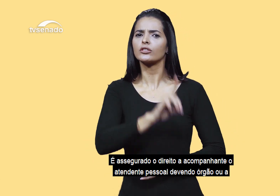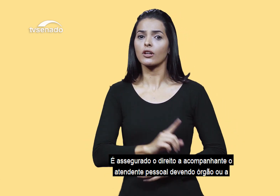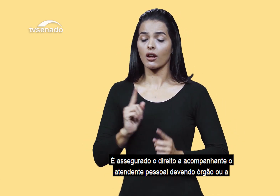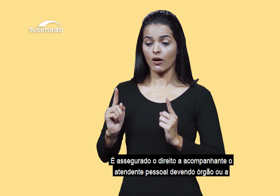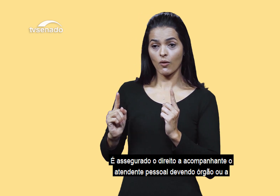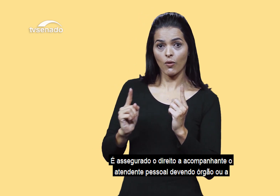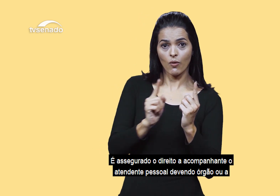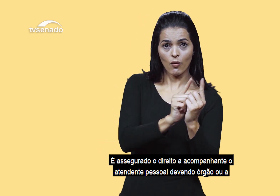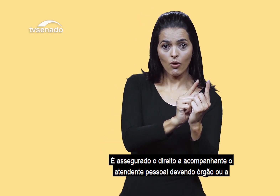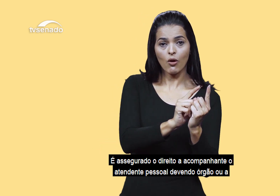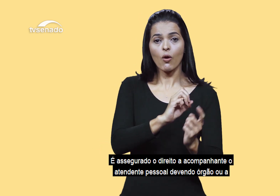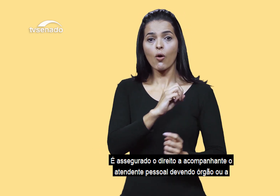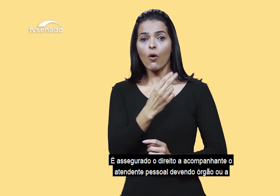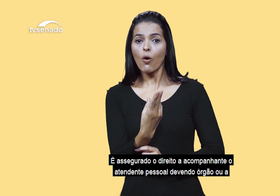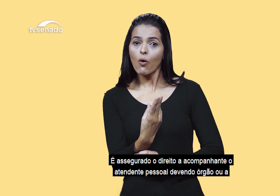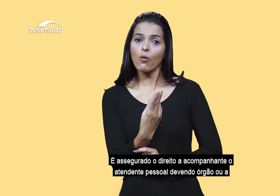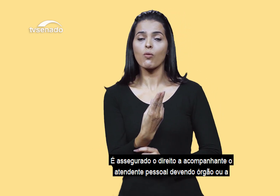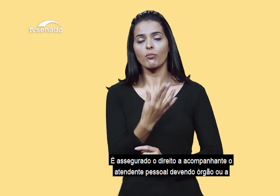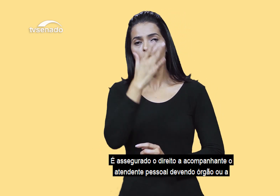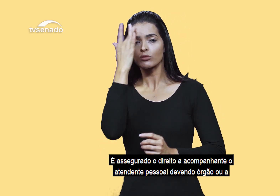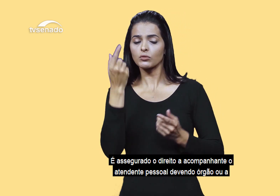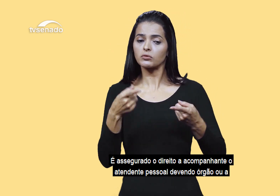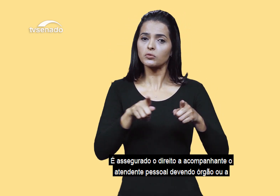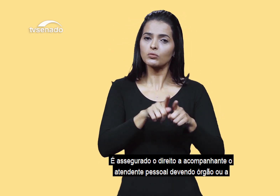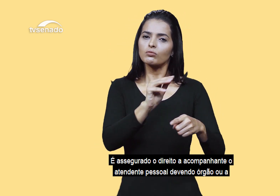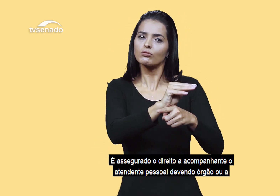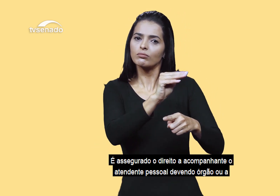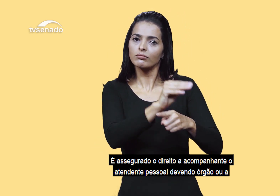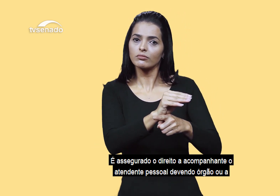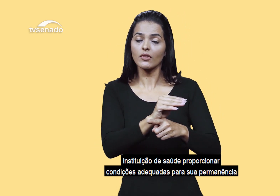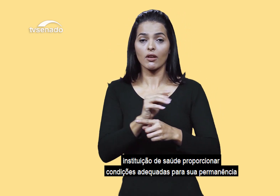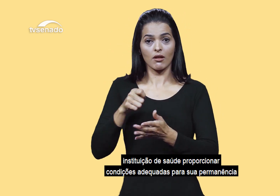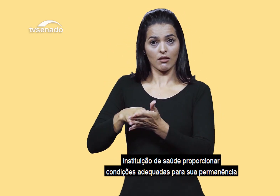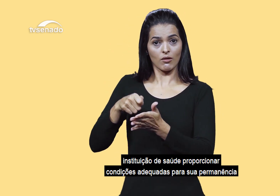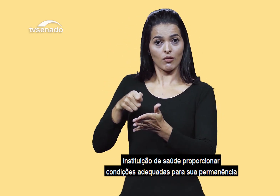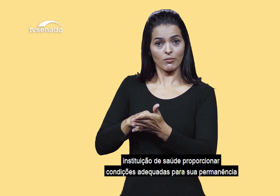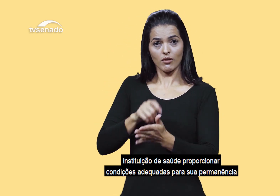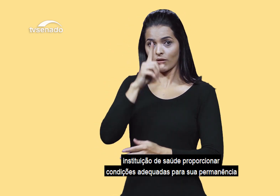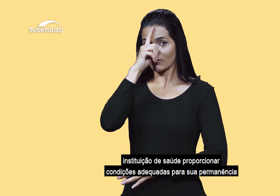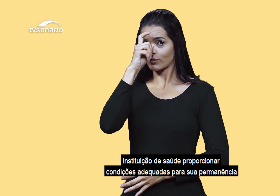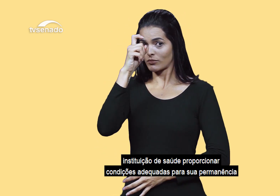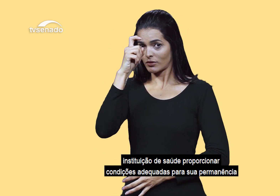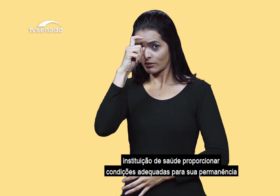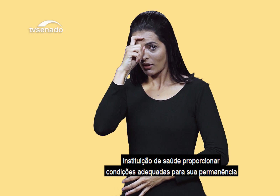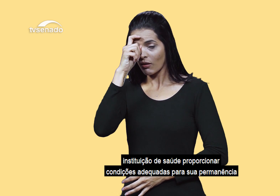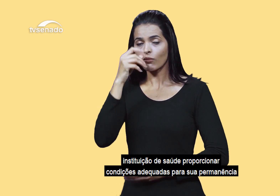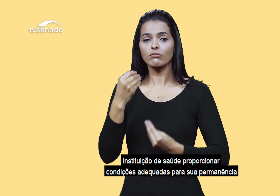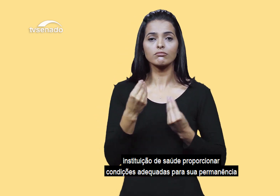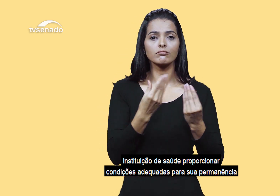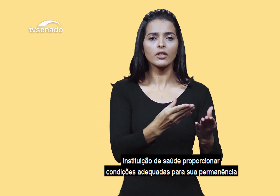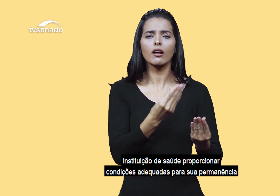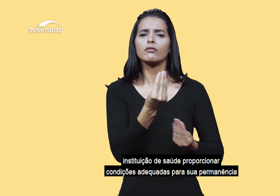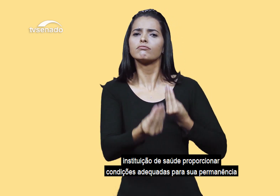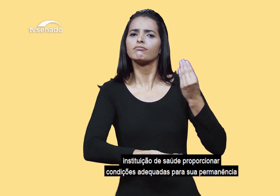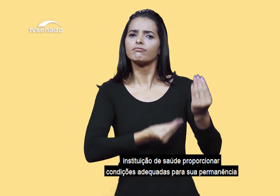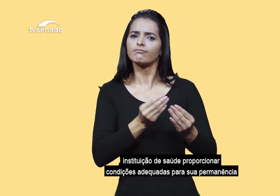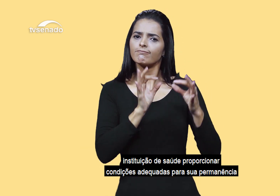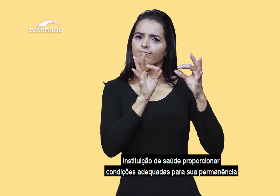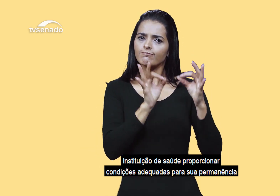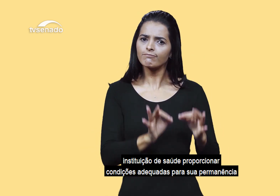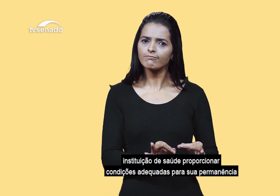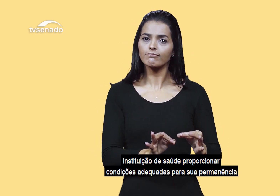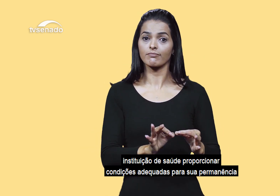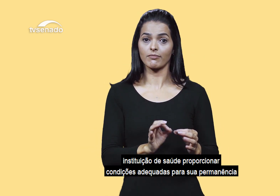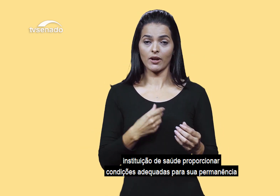à acompanhante ou à atendente pessoal, devendo o órgão ou à instituição de saúde proporcionar condições adequadas